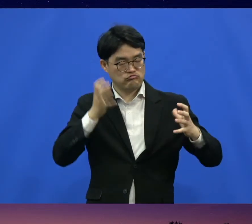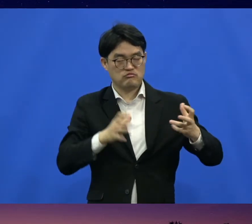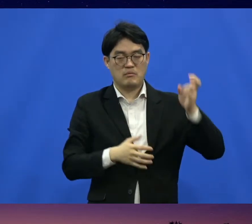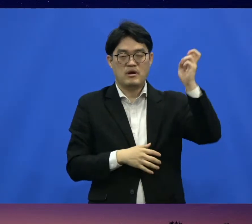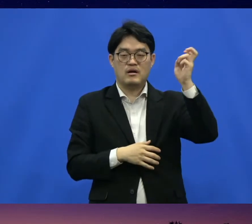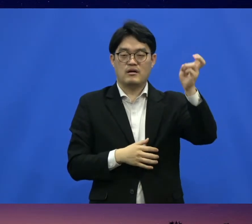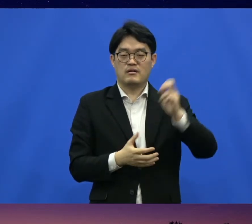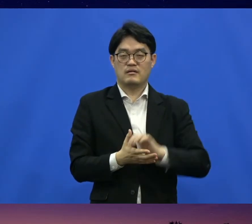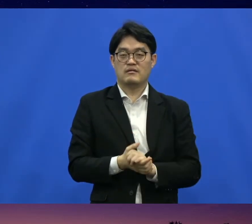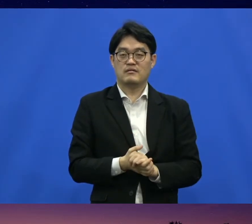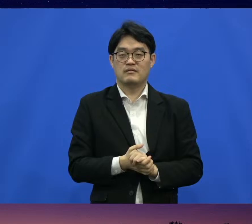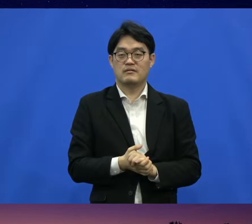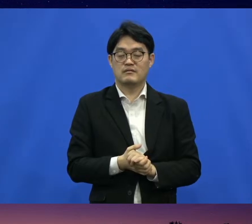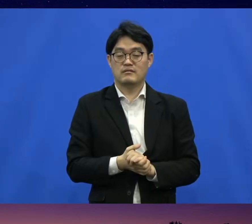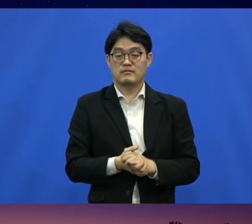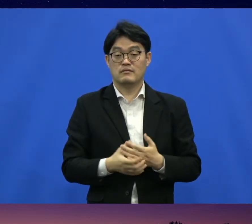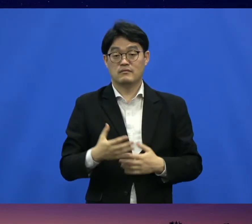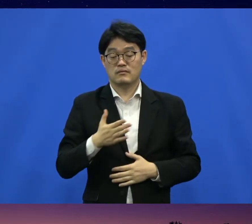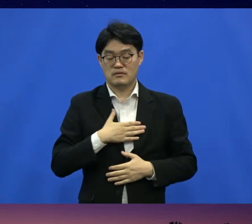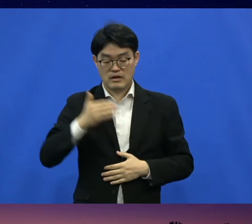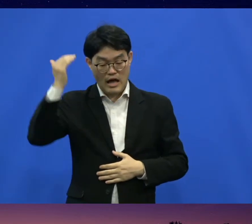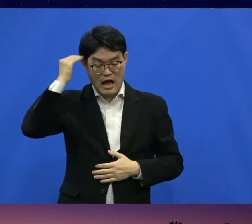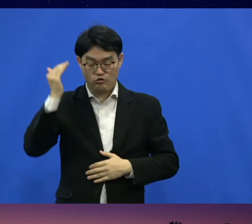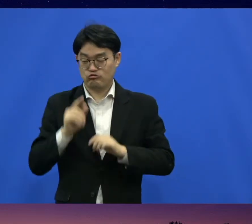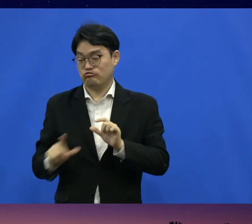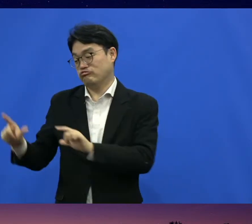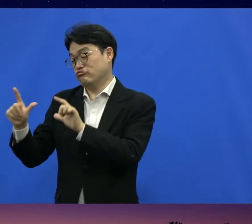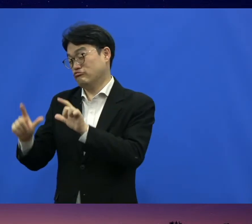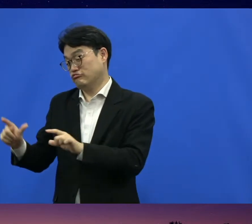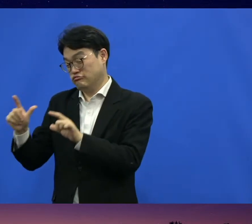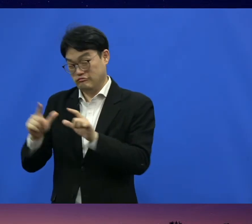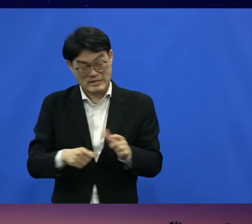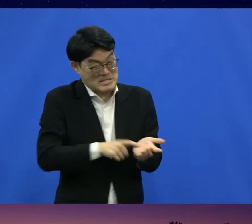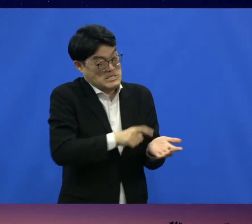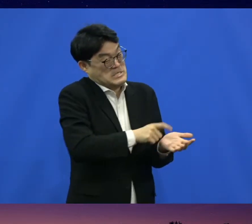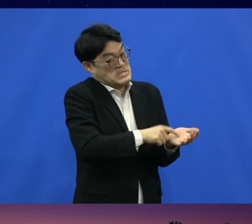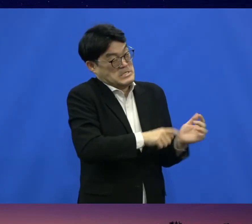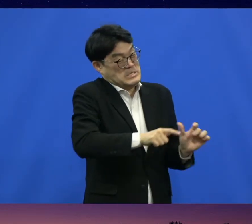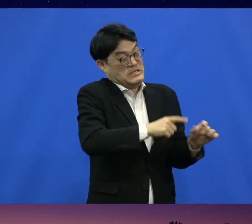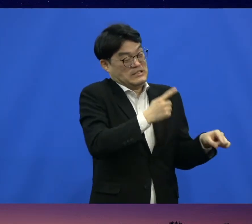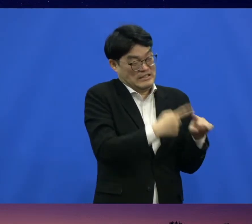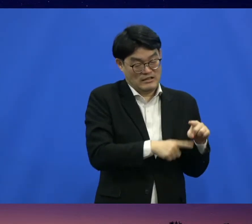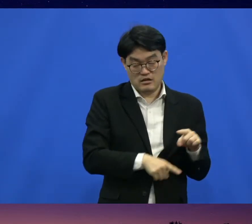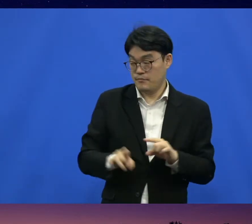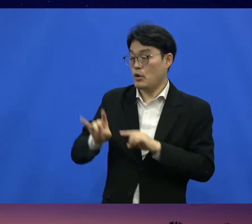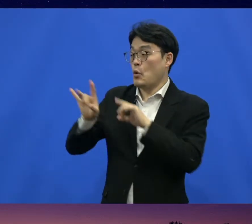저는 여기 살다가 호주 가니까요, 호주에 갔더니 너무 느린 거예요.